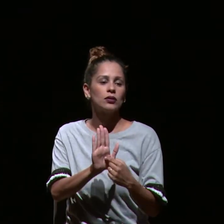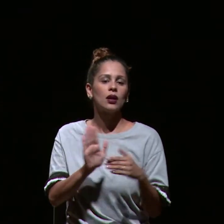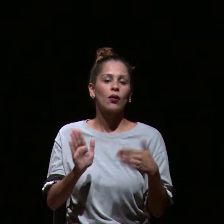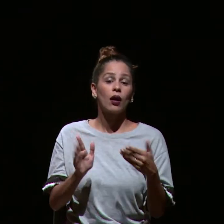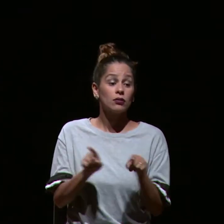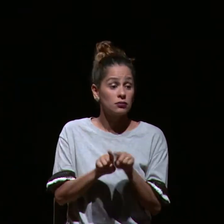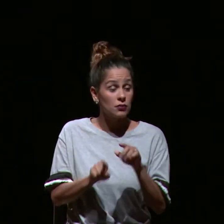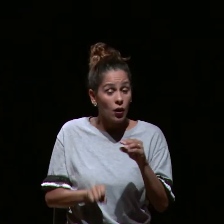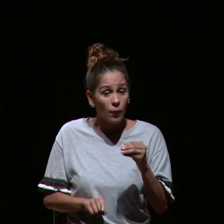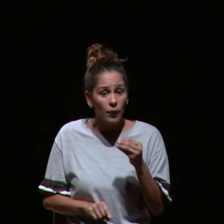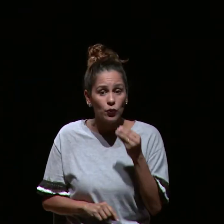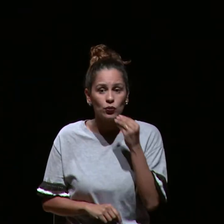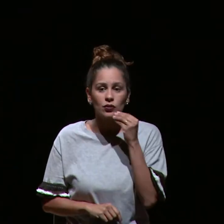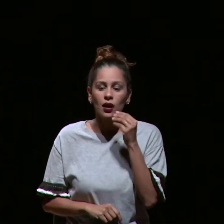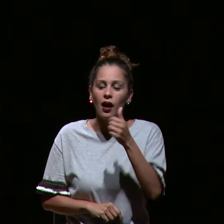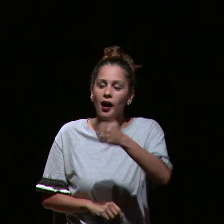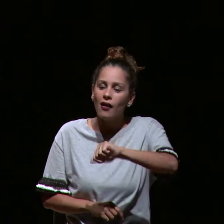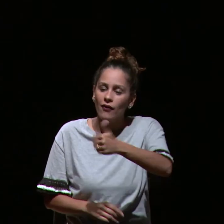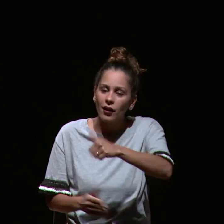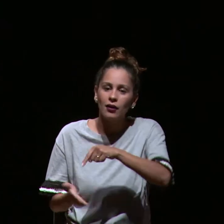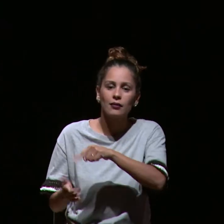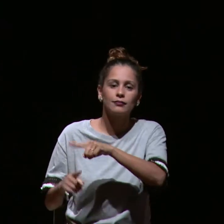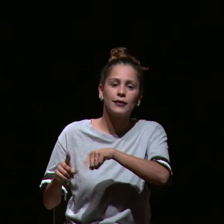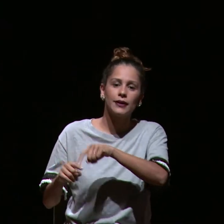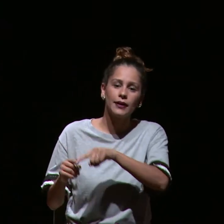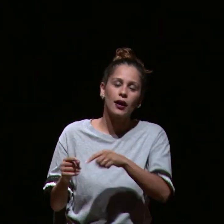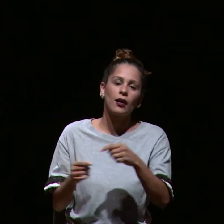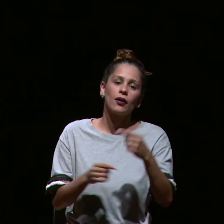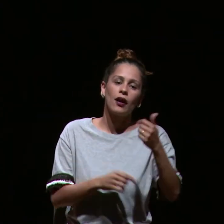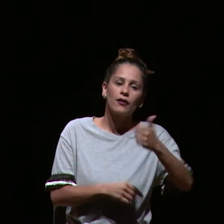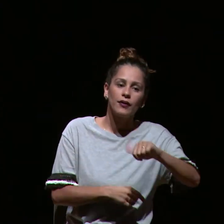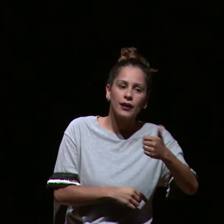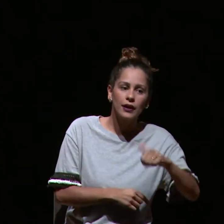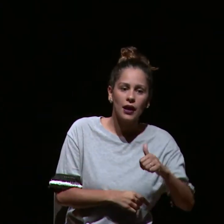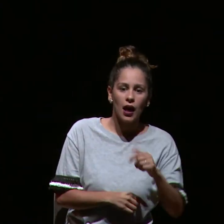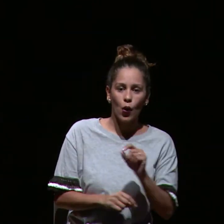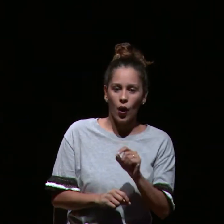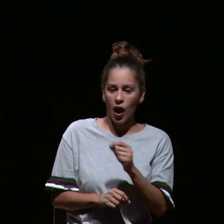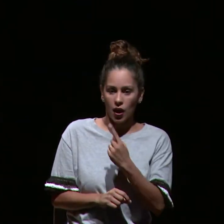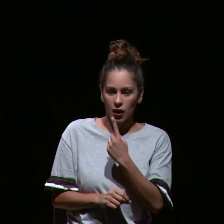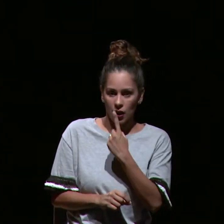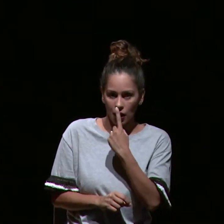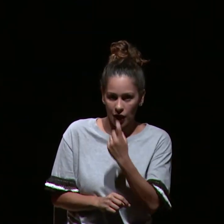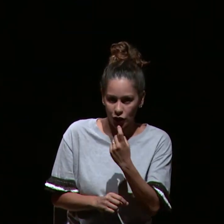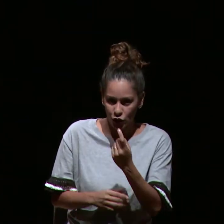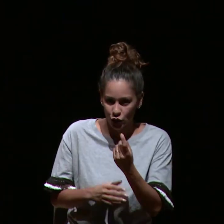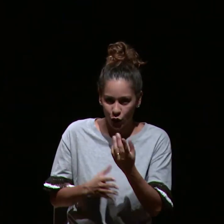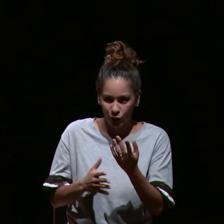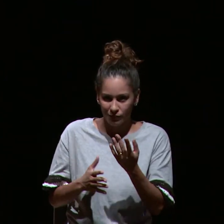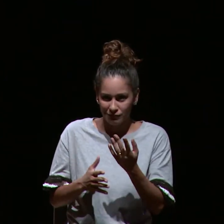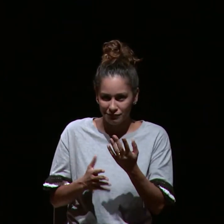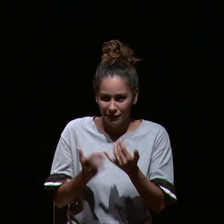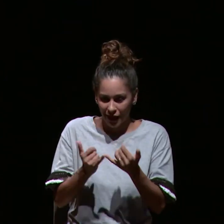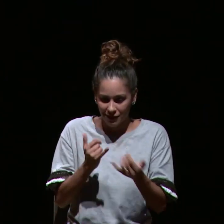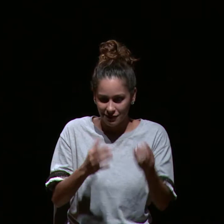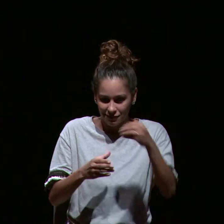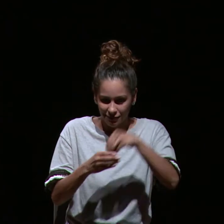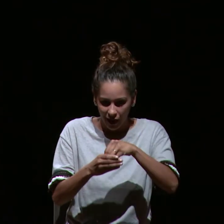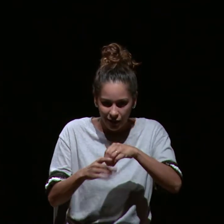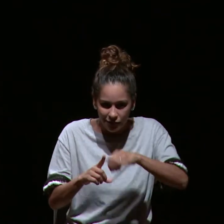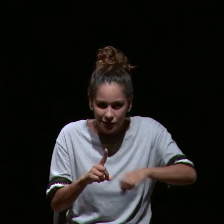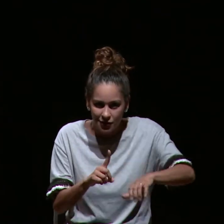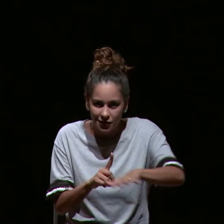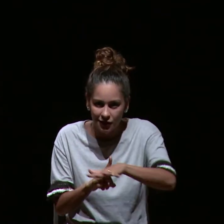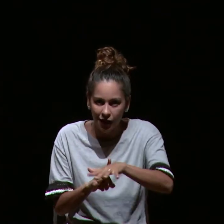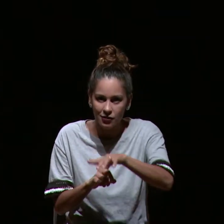de avaliar e reciclar coletivamente o lixo depositado ao longo de séculos em nossa sensibilidade, responsável por